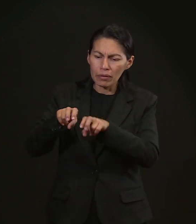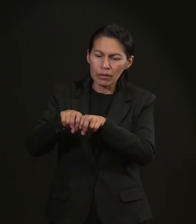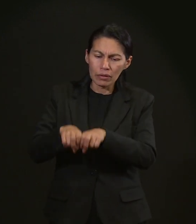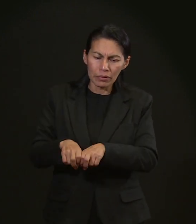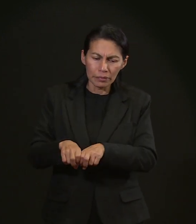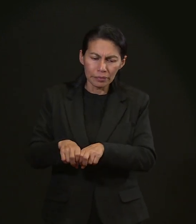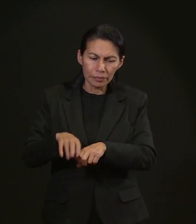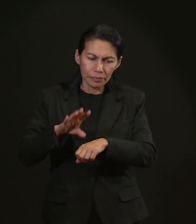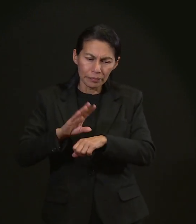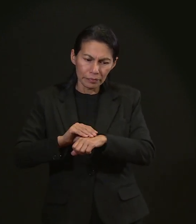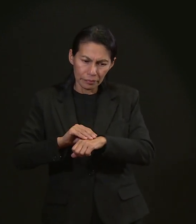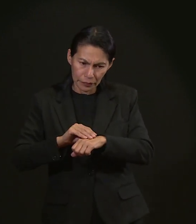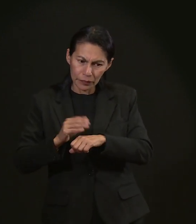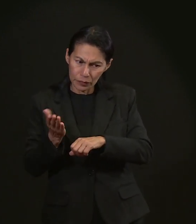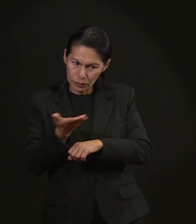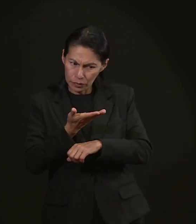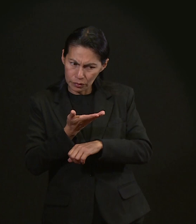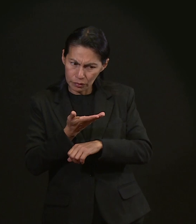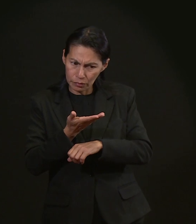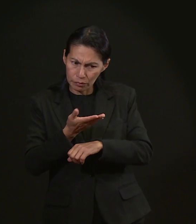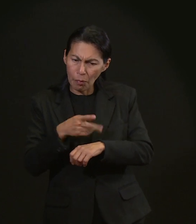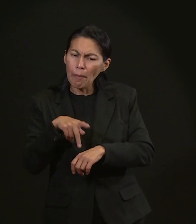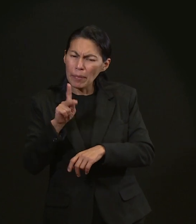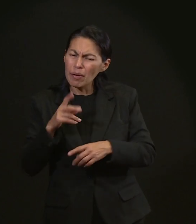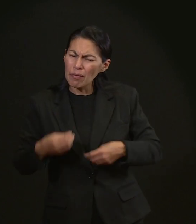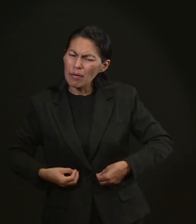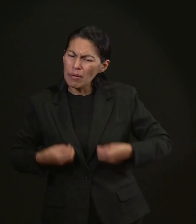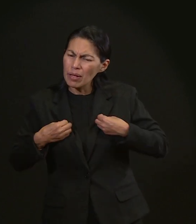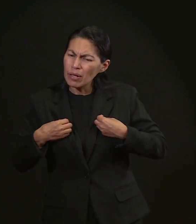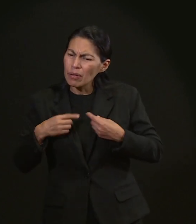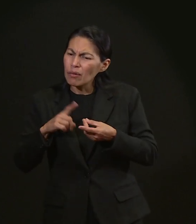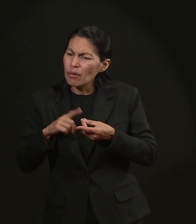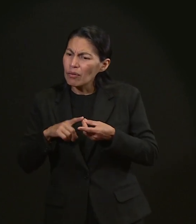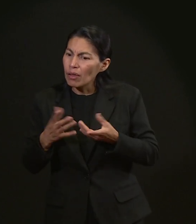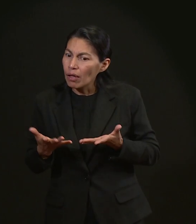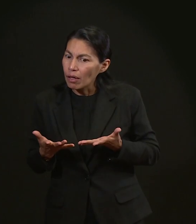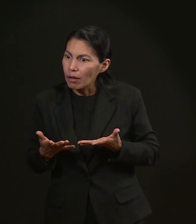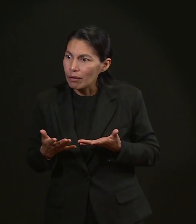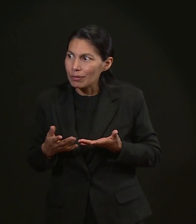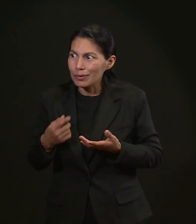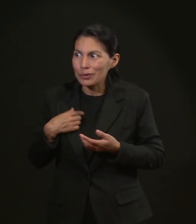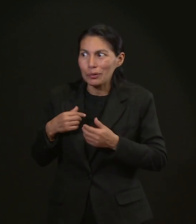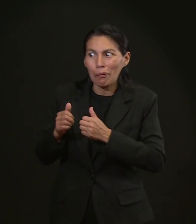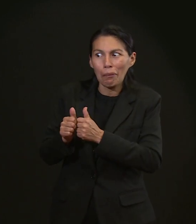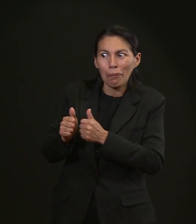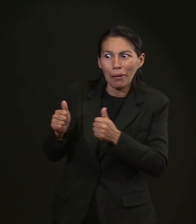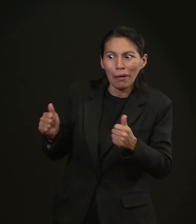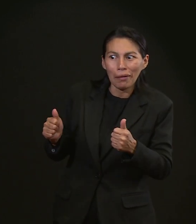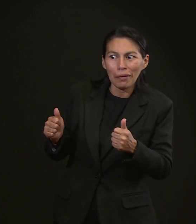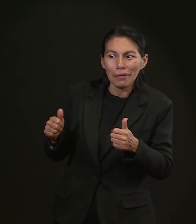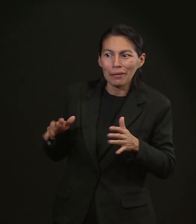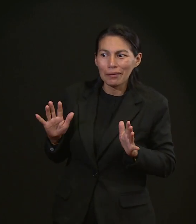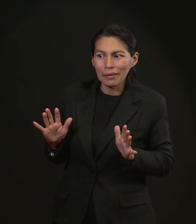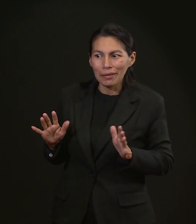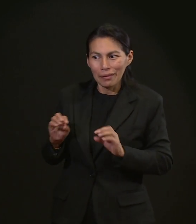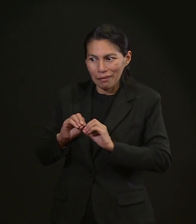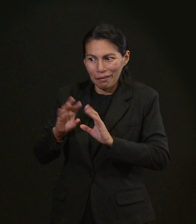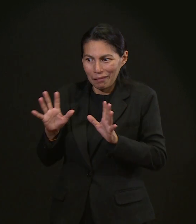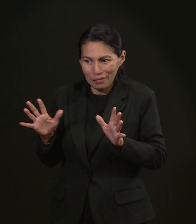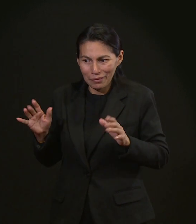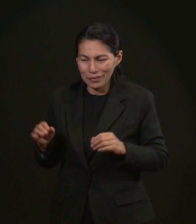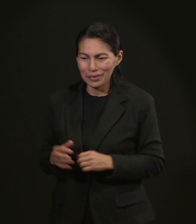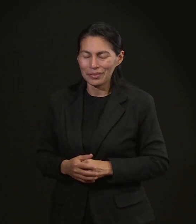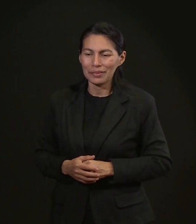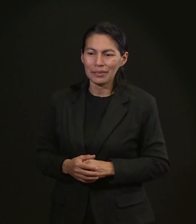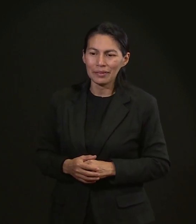60 y mi hijo todo el permiso pero dónde vas a vivir me dijo le dije pues aparte hoy